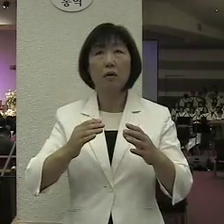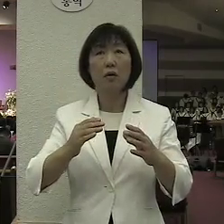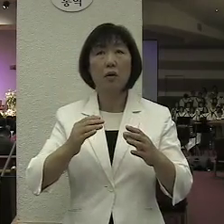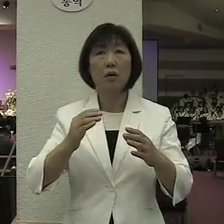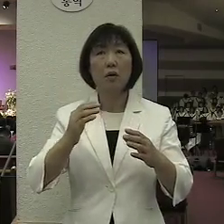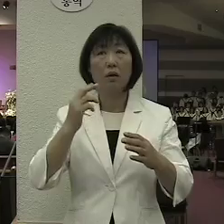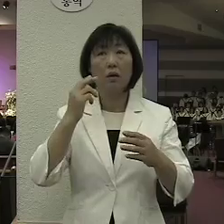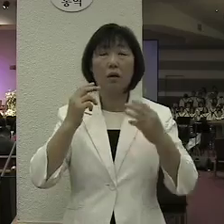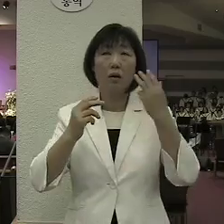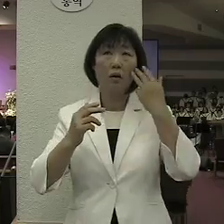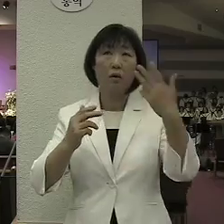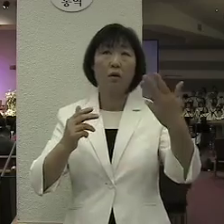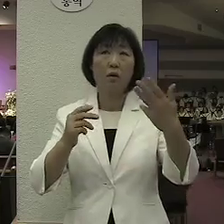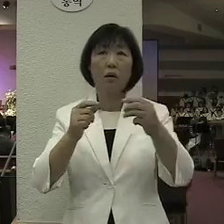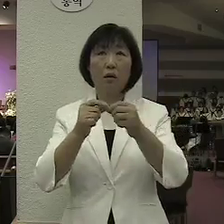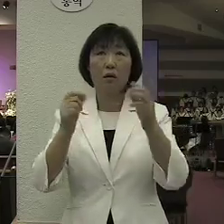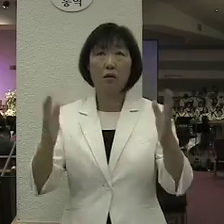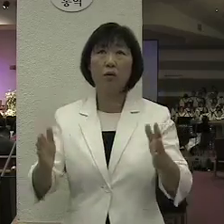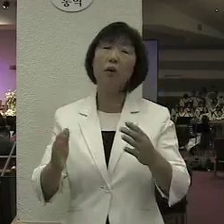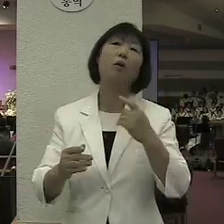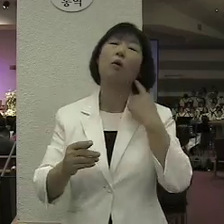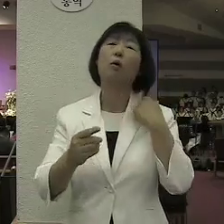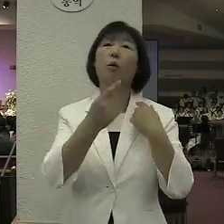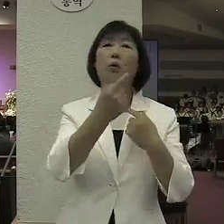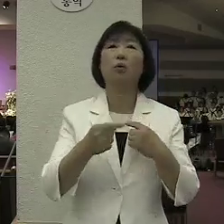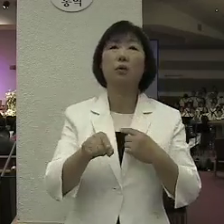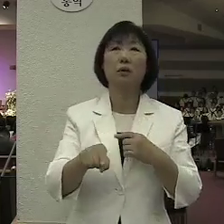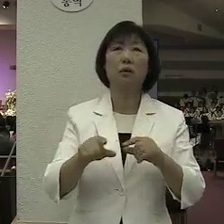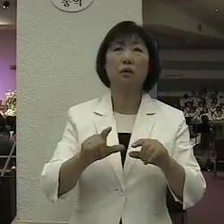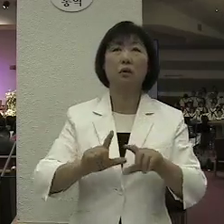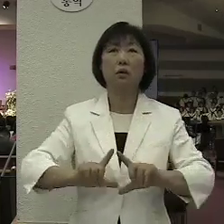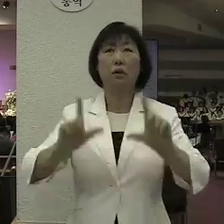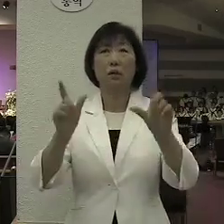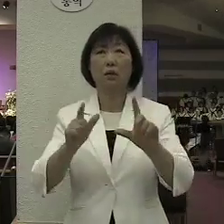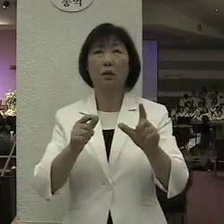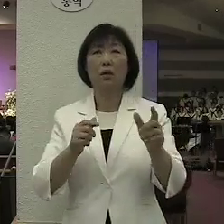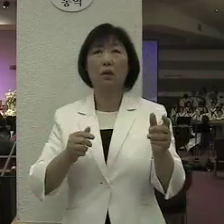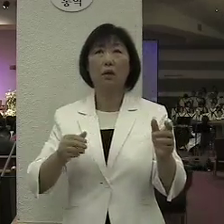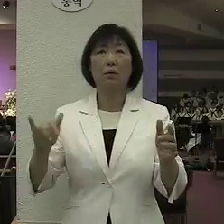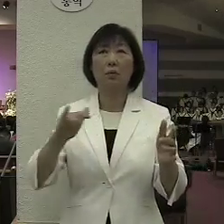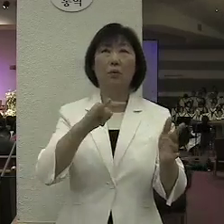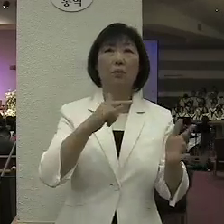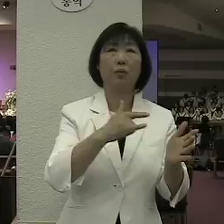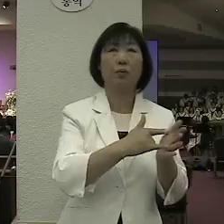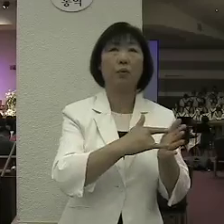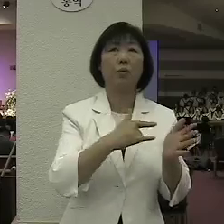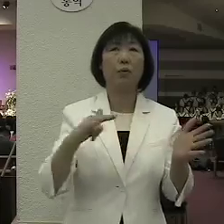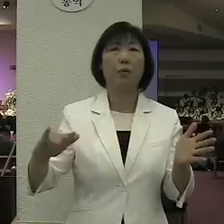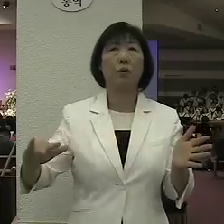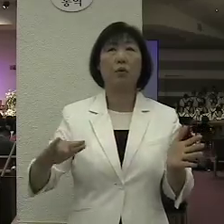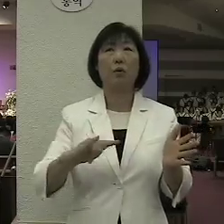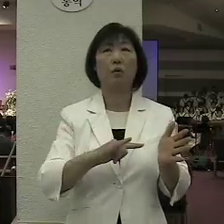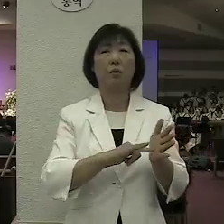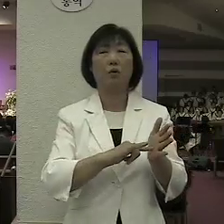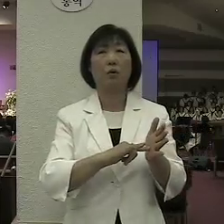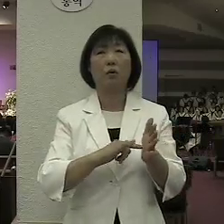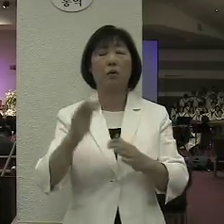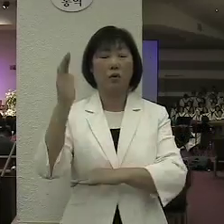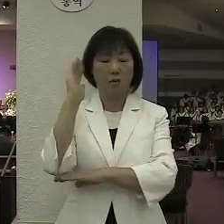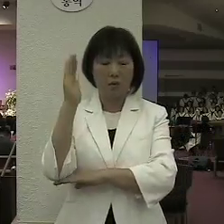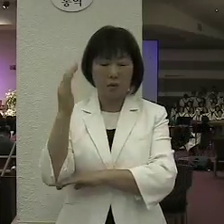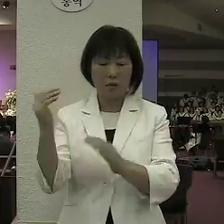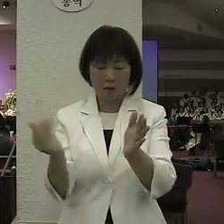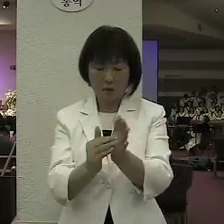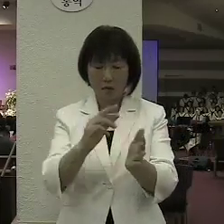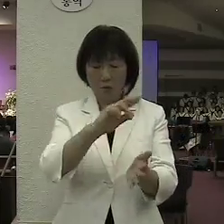필요한 하나님의 은혜, 하나님의 도우심, 하나님의 능력이 예수 그리스도로 말미암아 선포되기